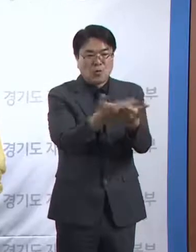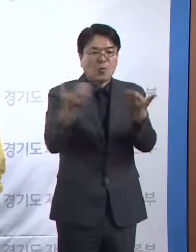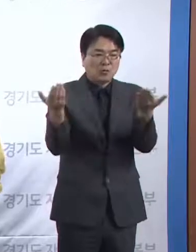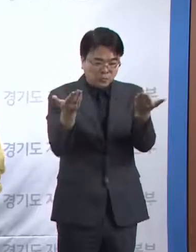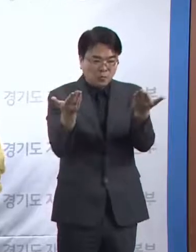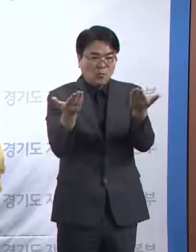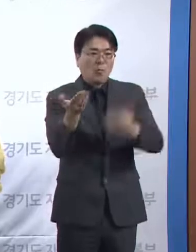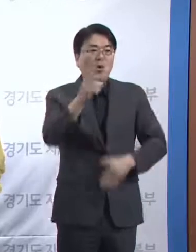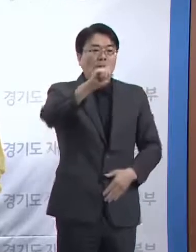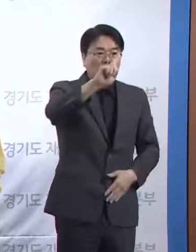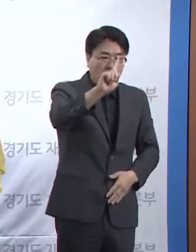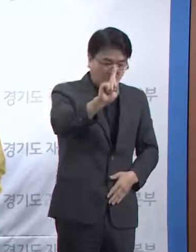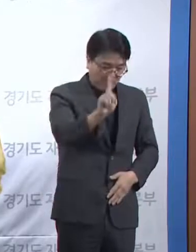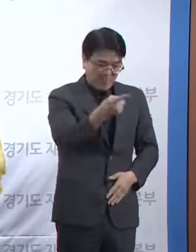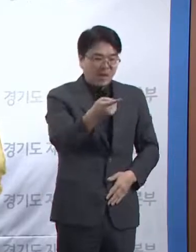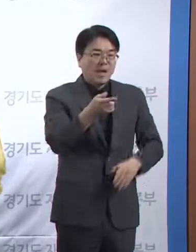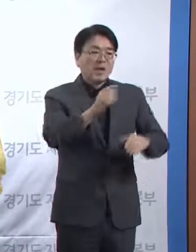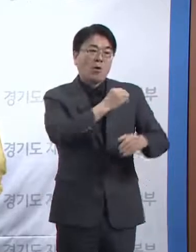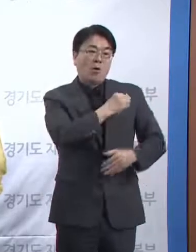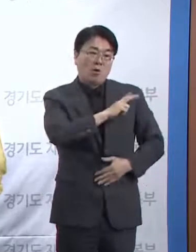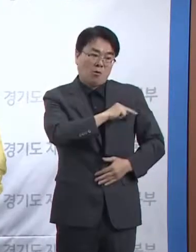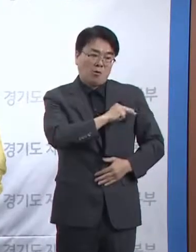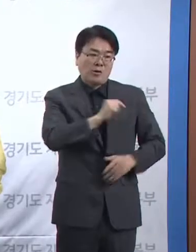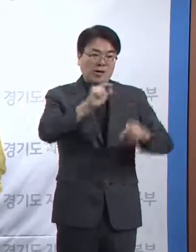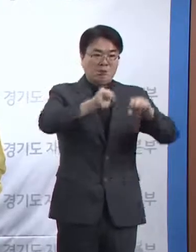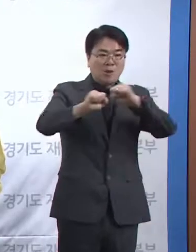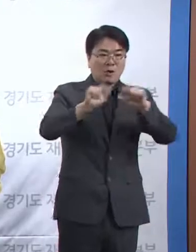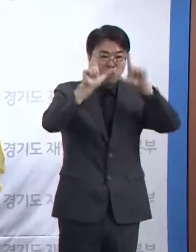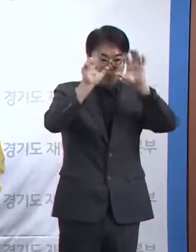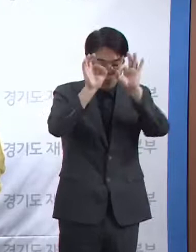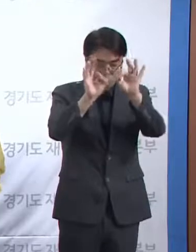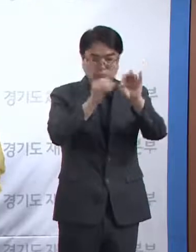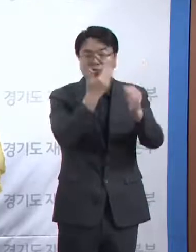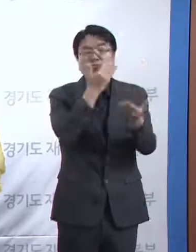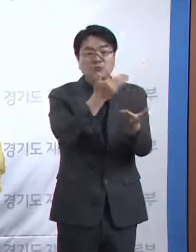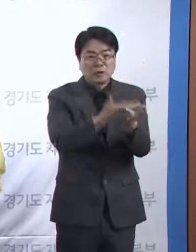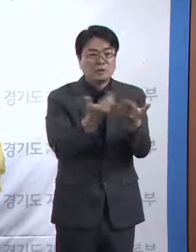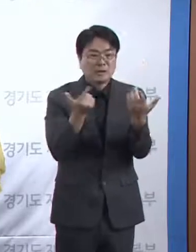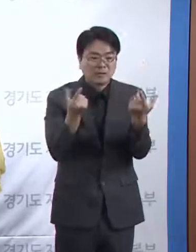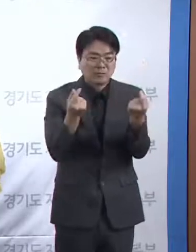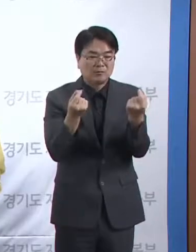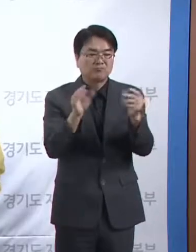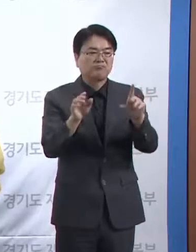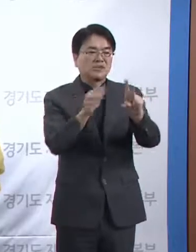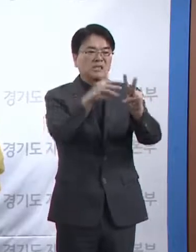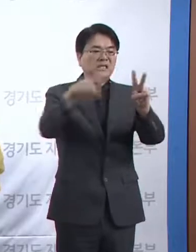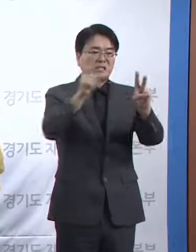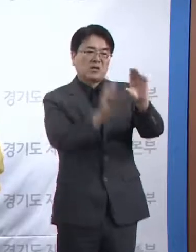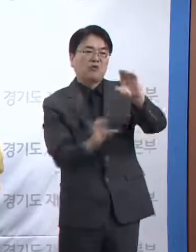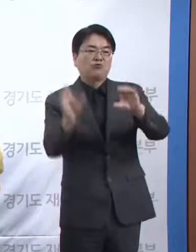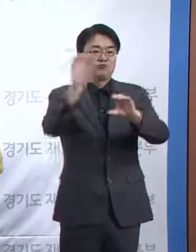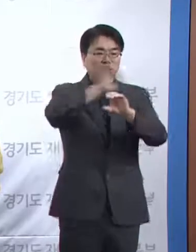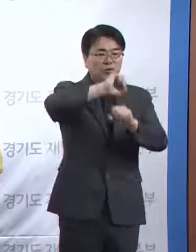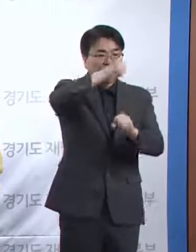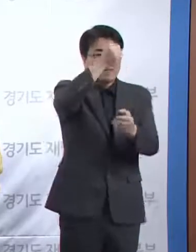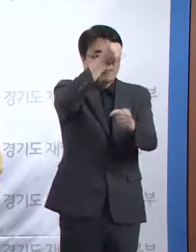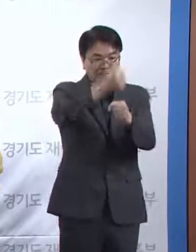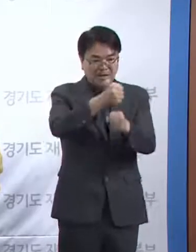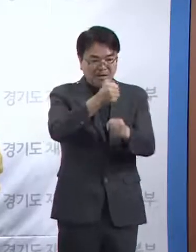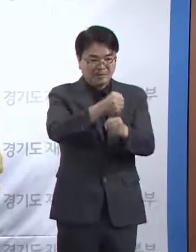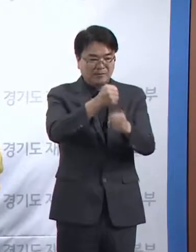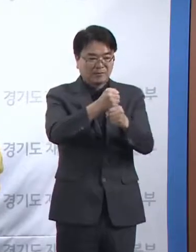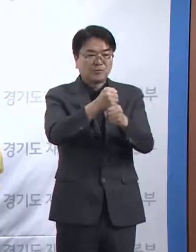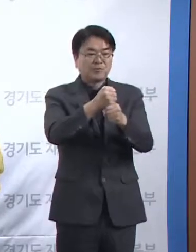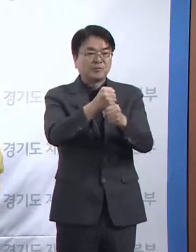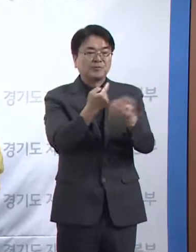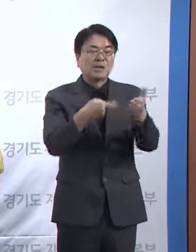그분들의 의견을 소중히 듣고 이번에 추경에도 그래서 저희가 코로나 추경 감액 1,100억을